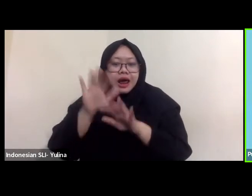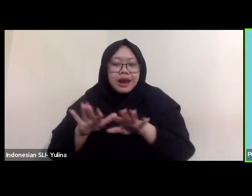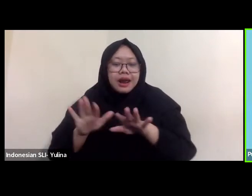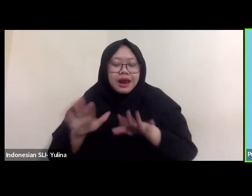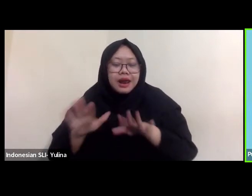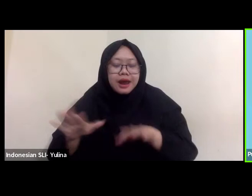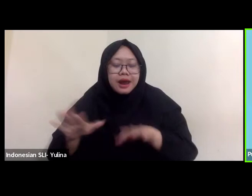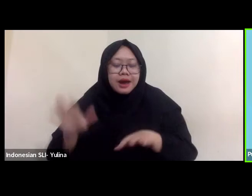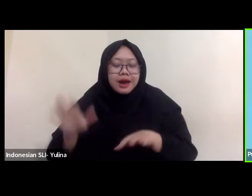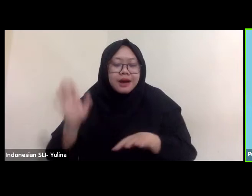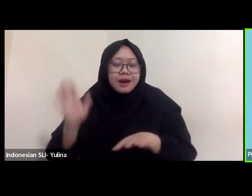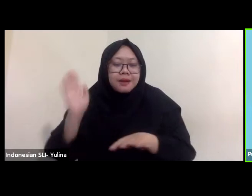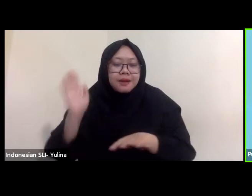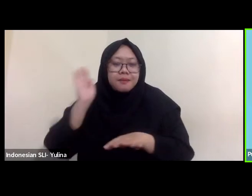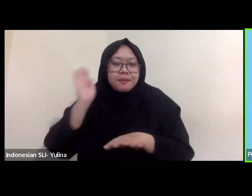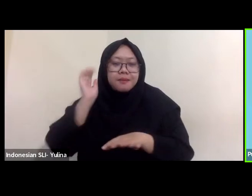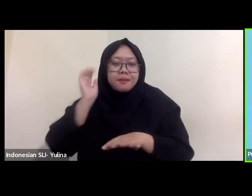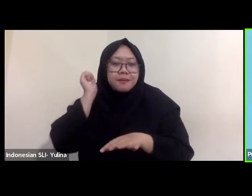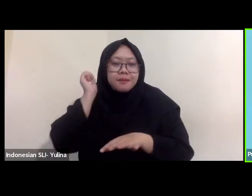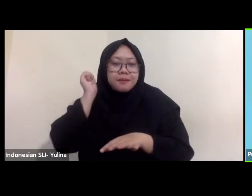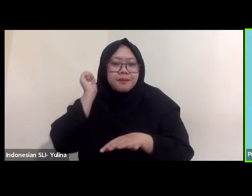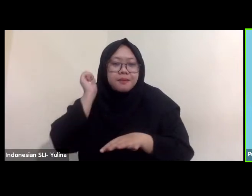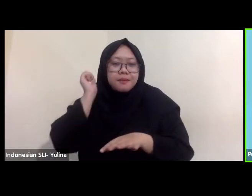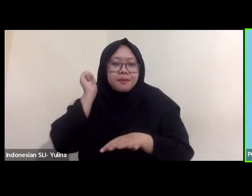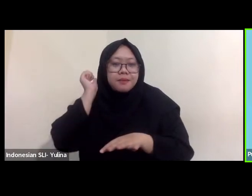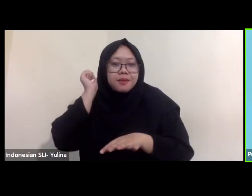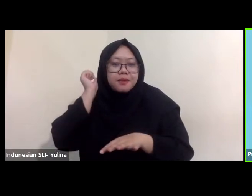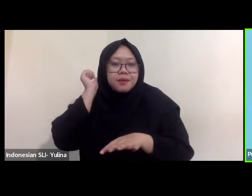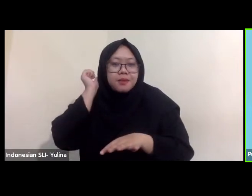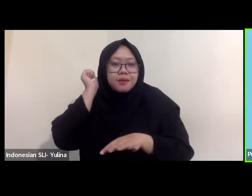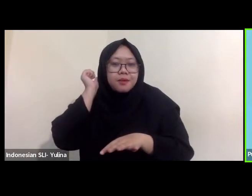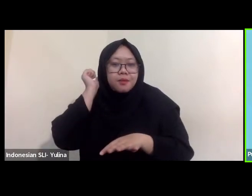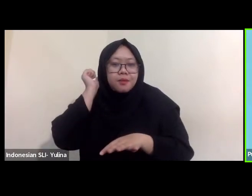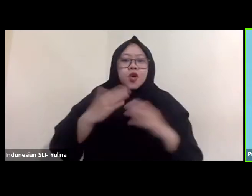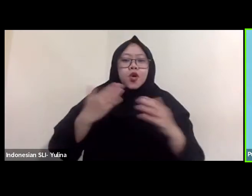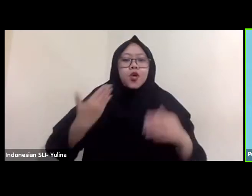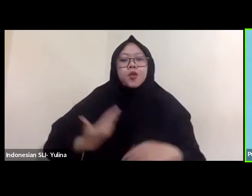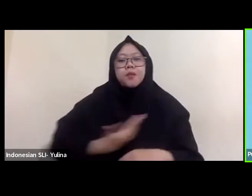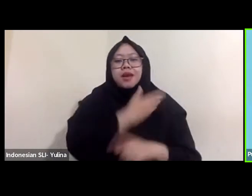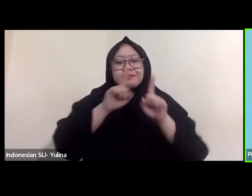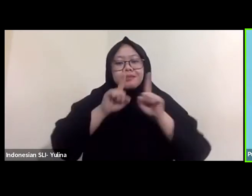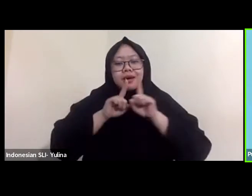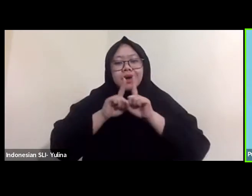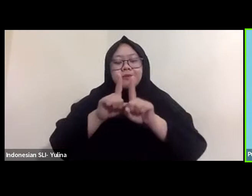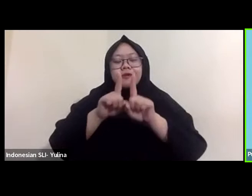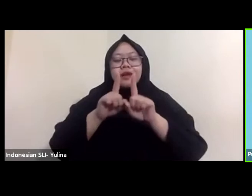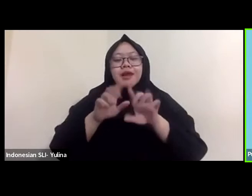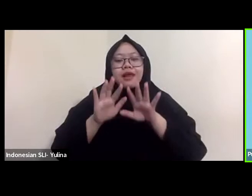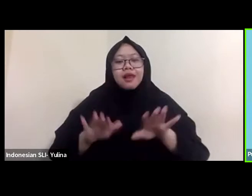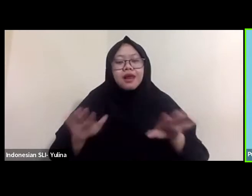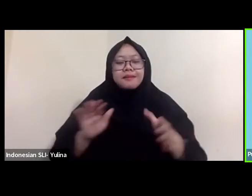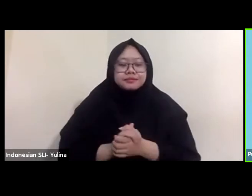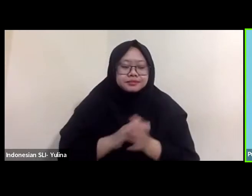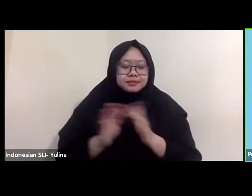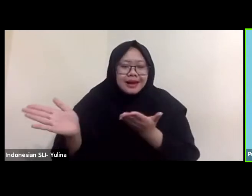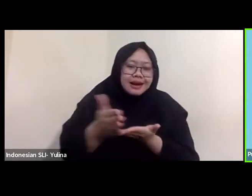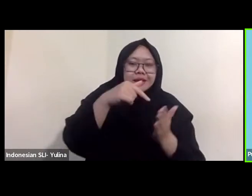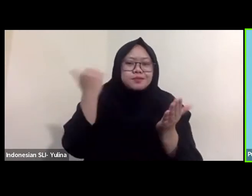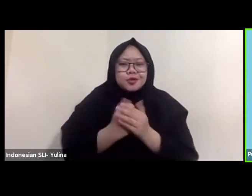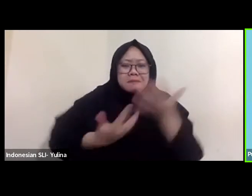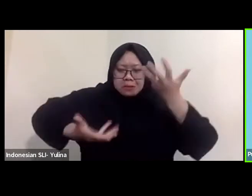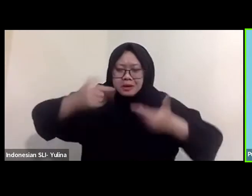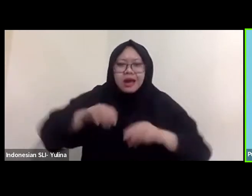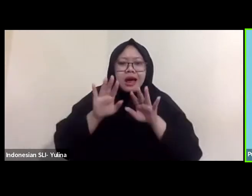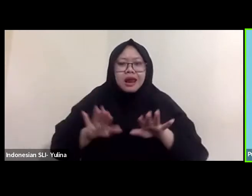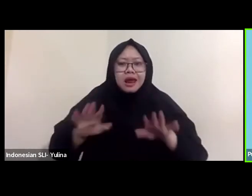anak. Data yang sangat signifikan dan menunjukkan bahwa anak perempuan masih menjadi kelompok yang rentan dan terpinggirkan.